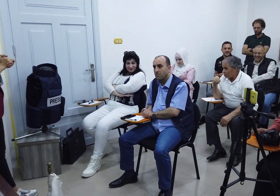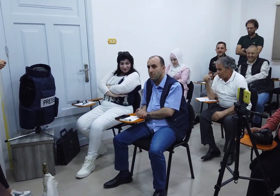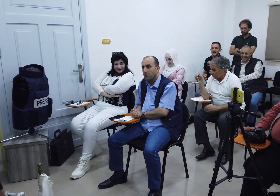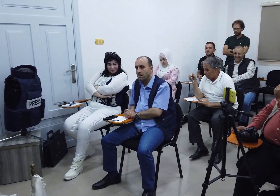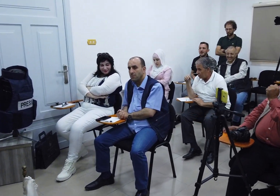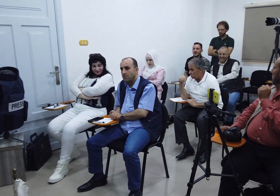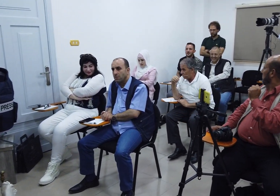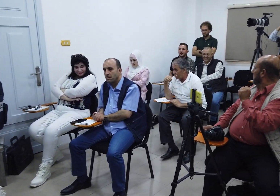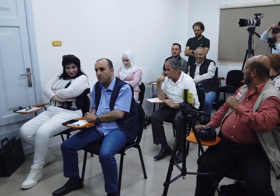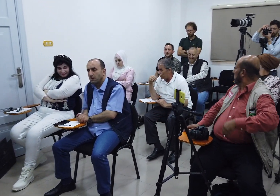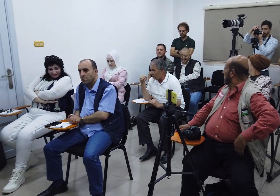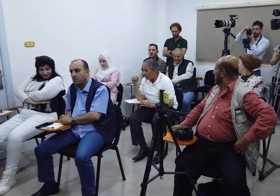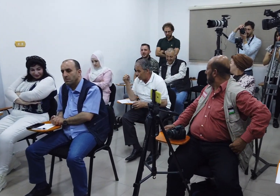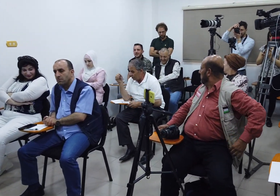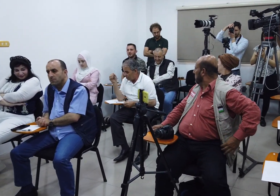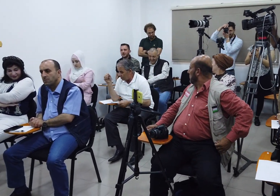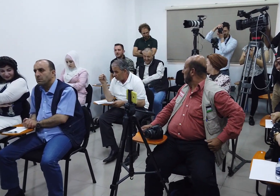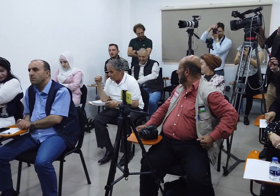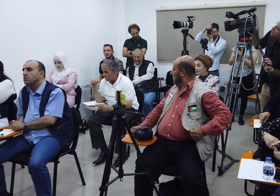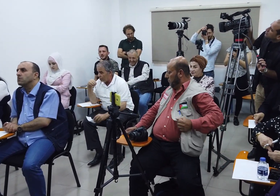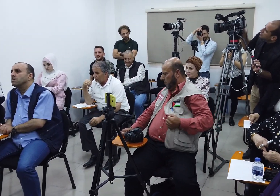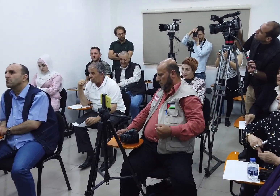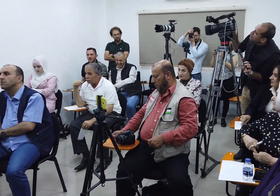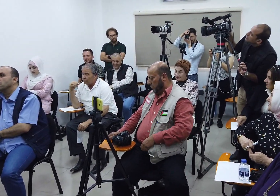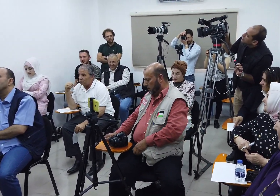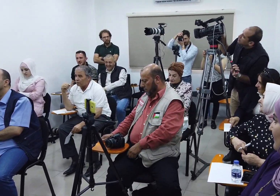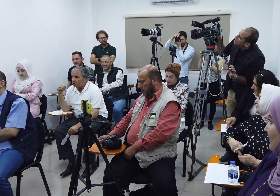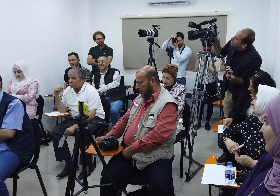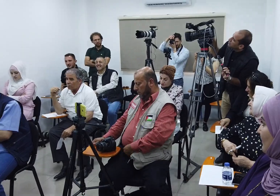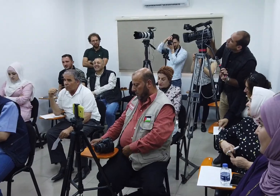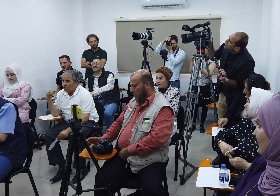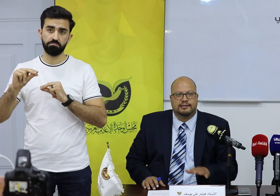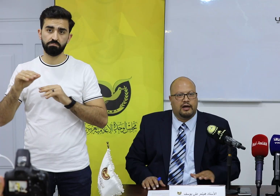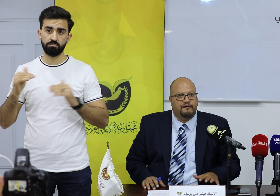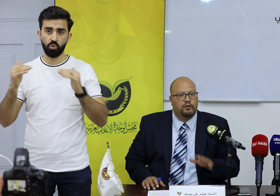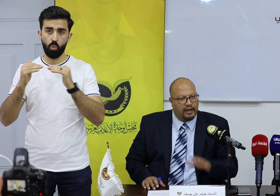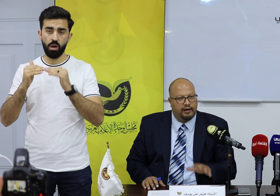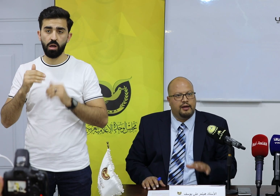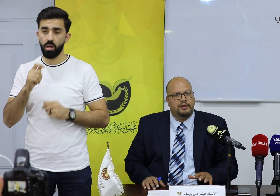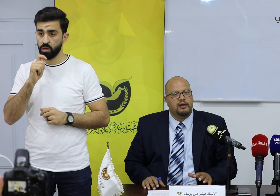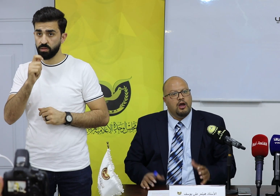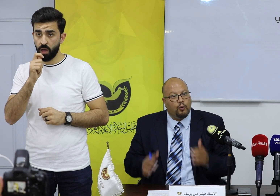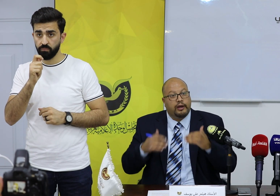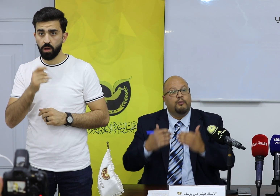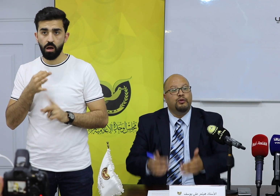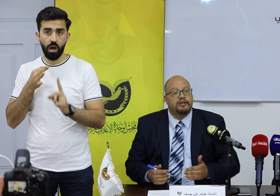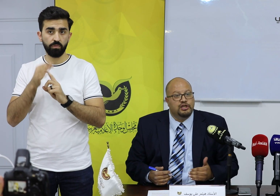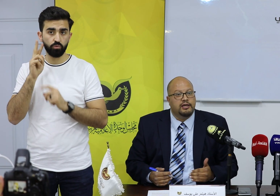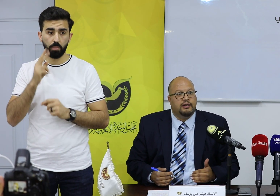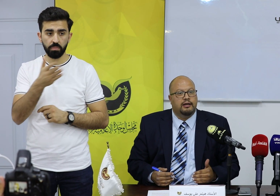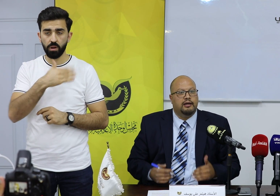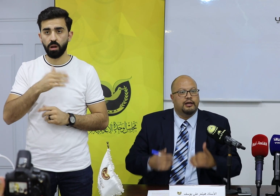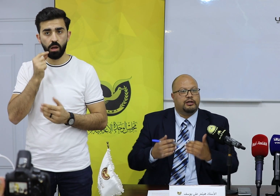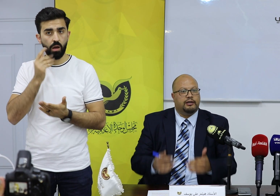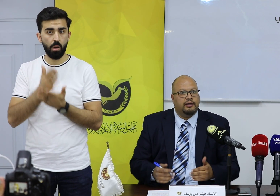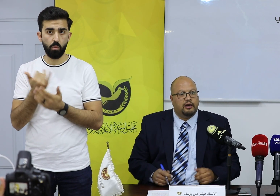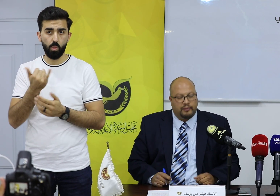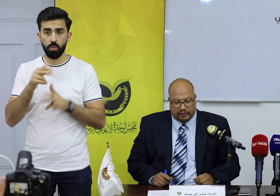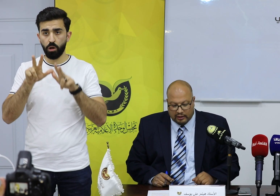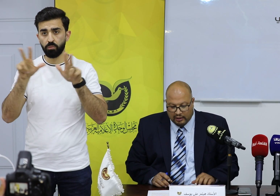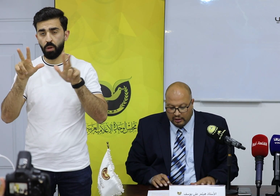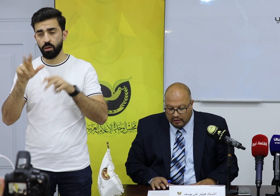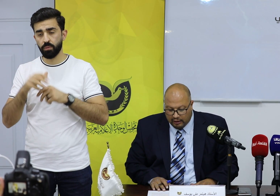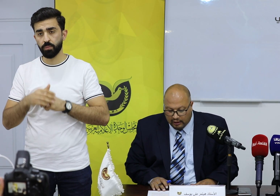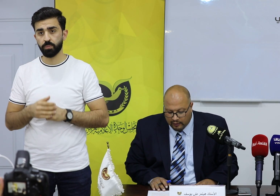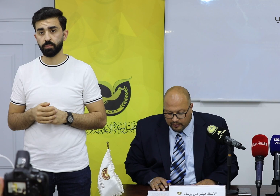والله نقول ما لهمش حق علينا، لا، لهم حق علينا إحنا كصحفيين وكإعلاميين وكمنتجين لنشرات